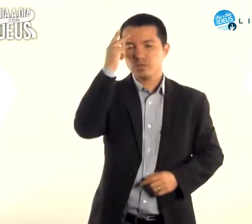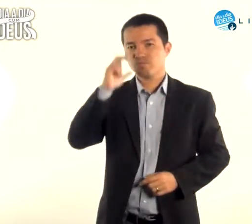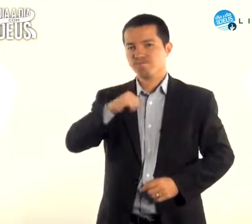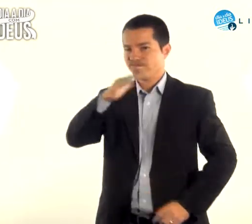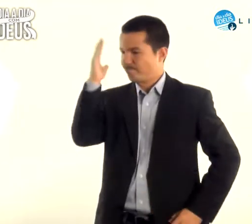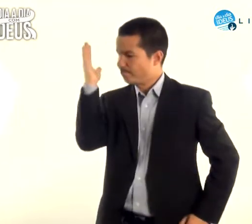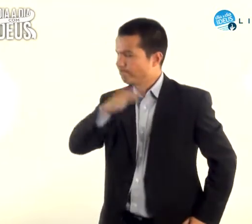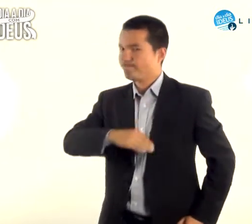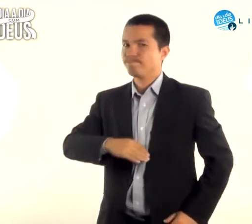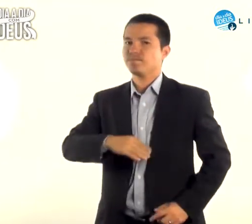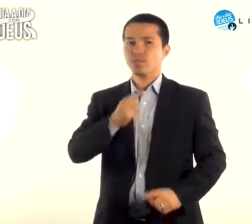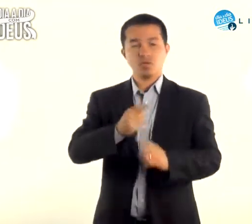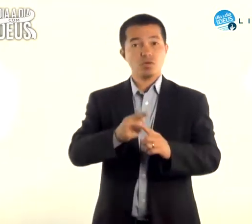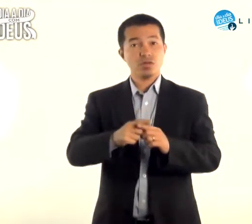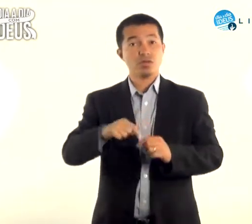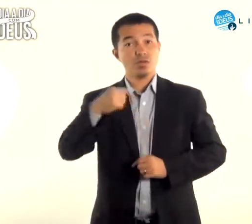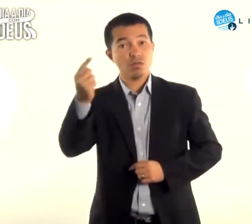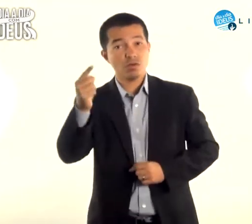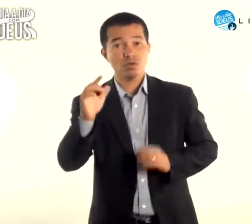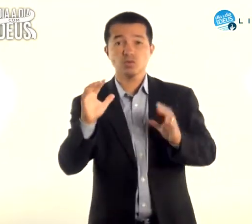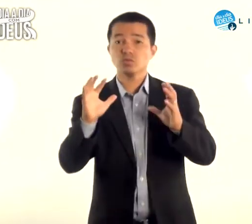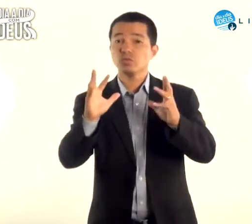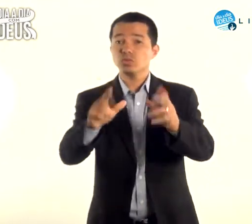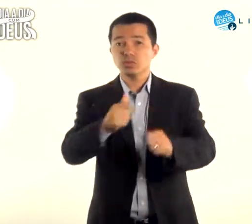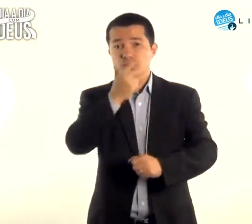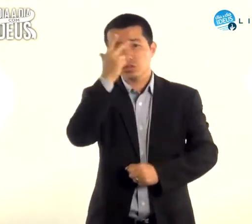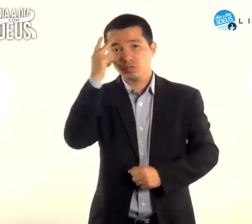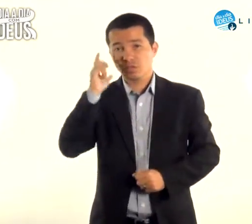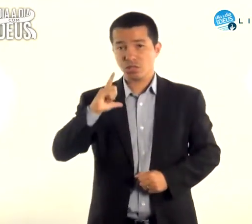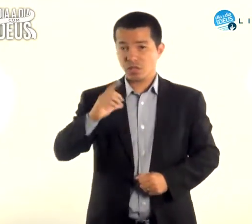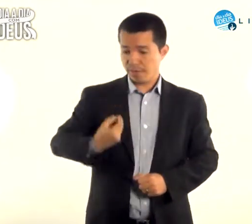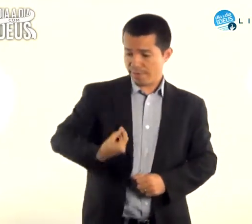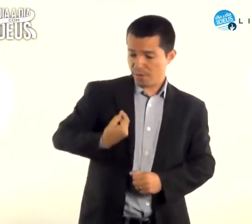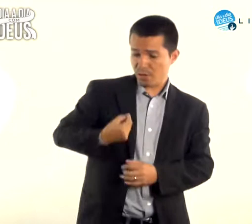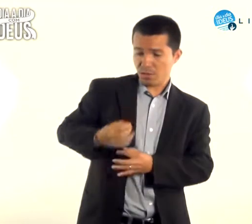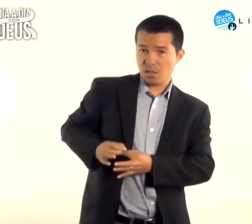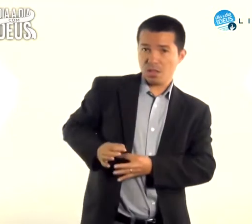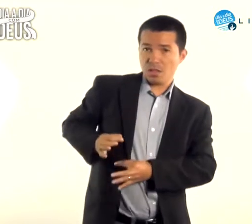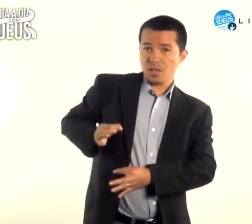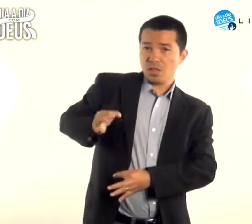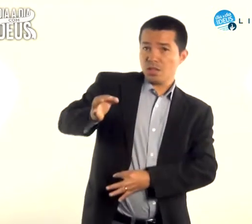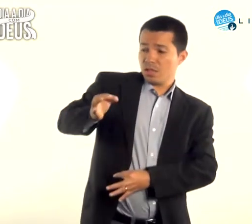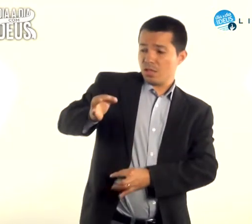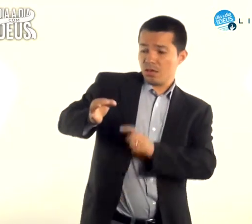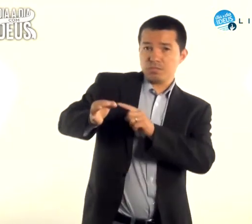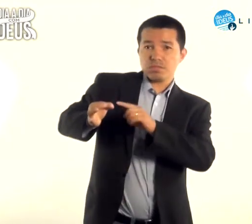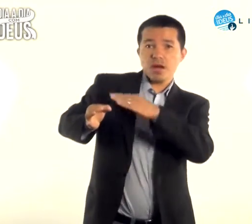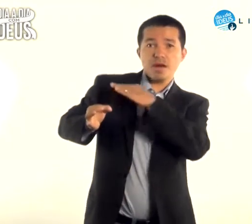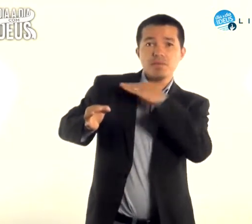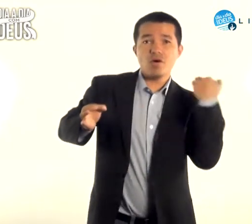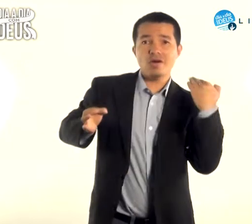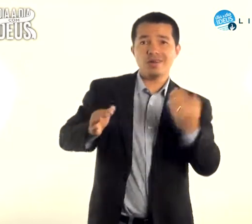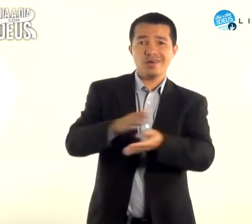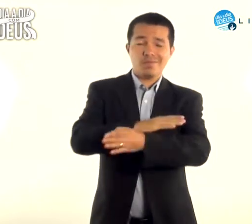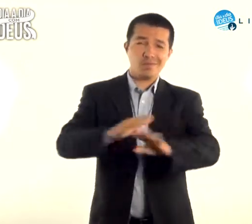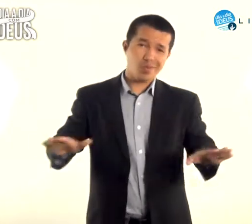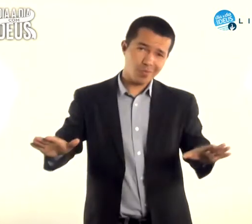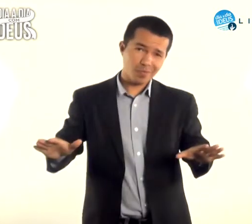mortos. Ora, para aquele que está na companhia dos vivos, há esperança, pois melhor é o cão vivo do que o leão